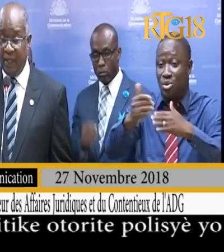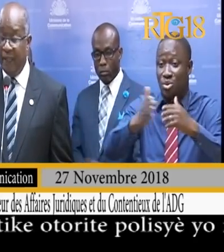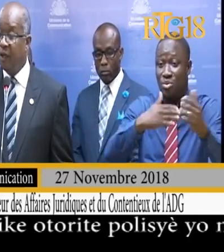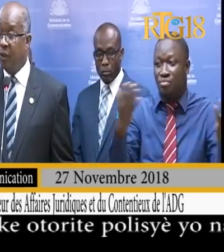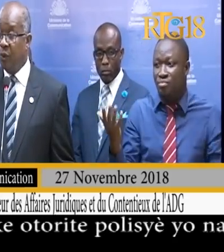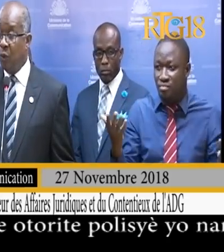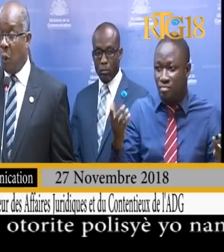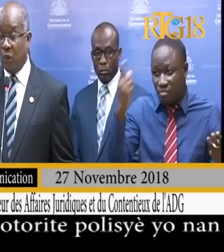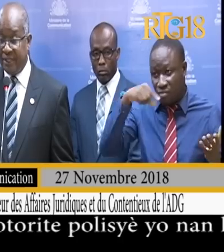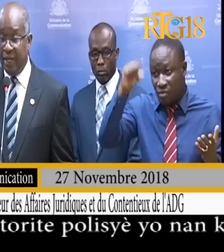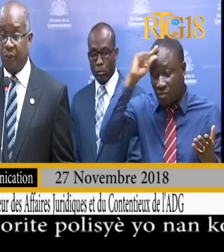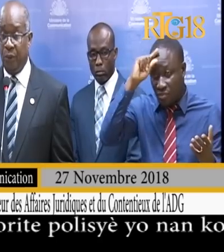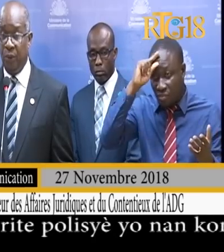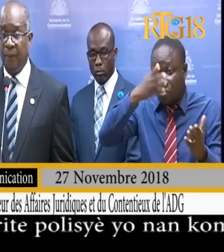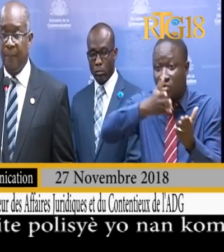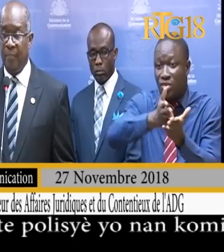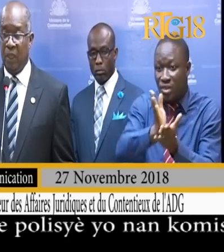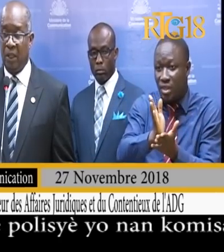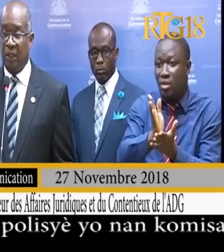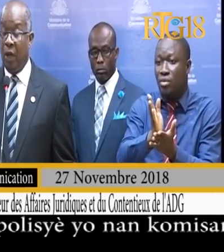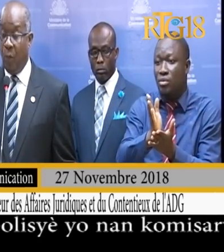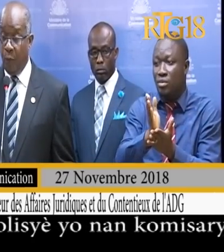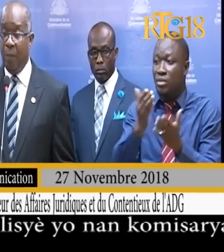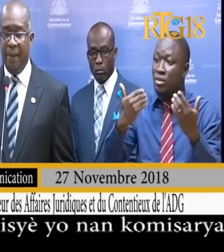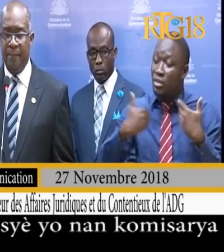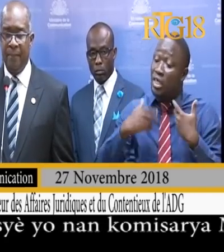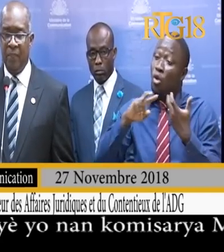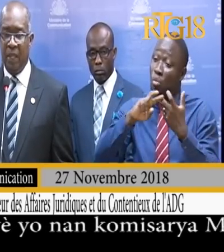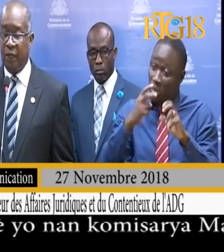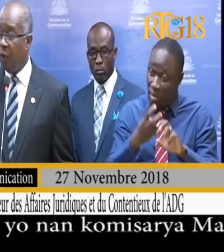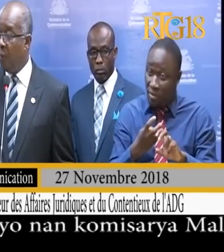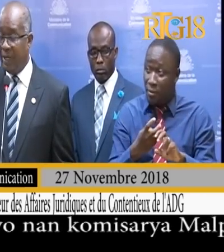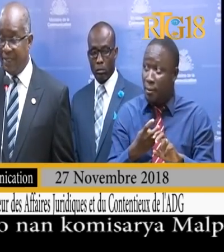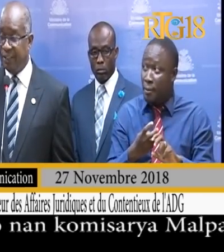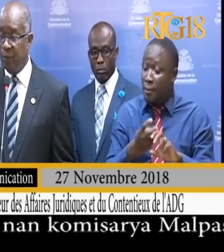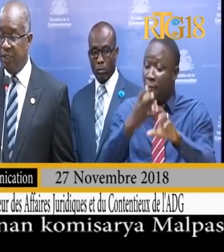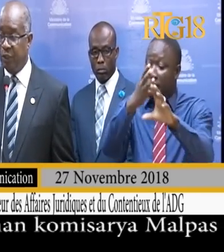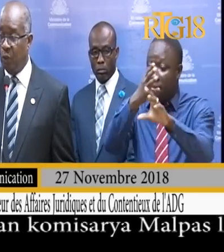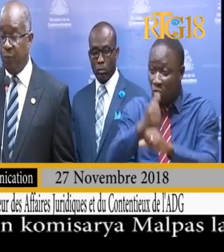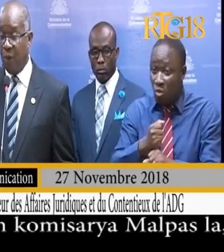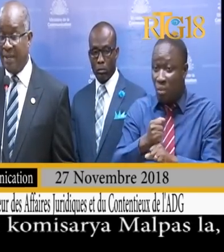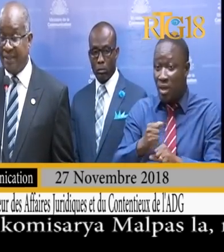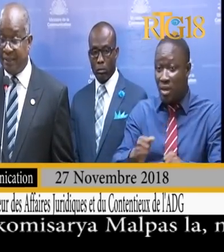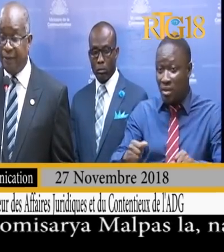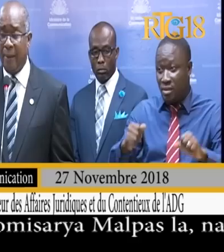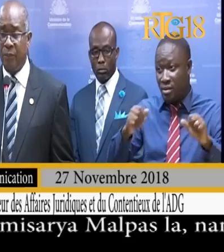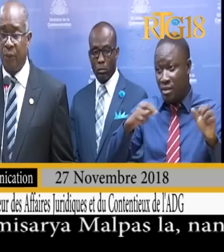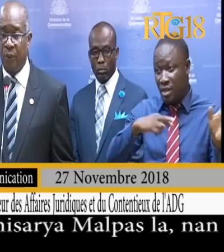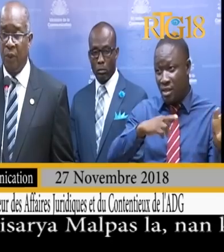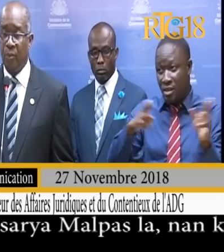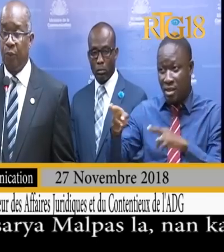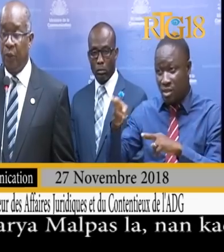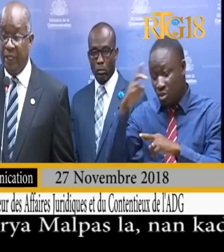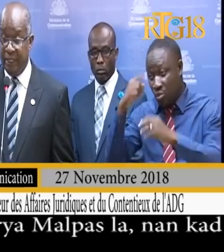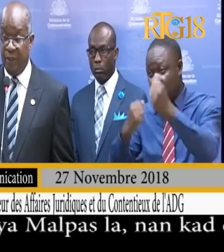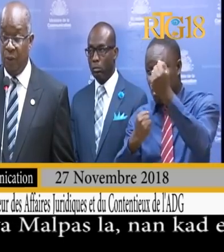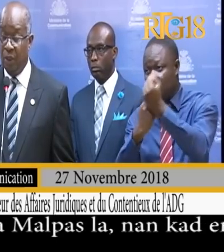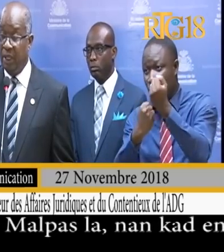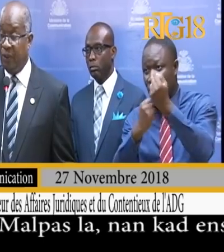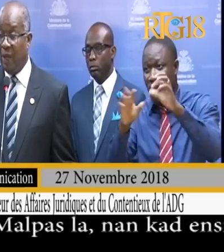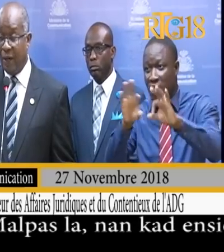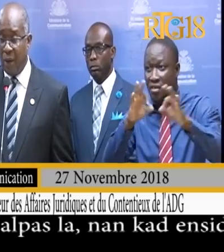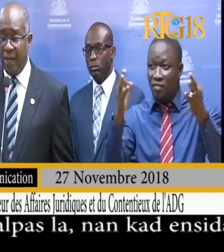mwen di bien, yon konsyen ke gen yon problème et ke yon prene des disposisyon pou yon assiste famyo, pou yon